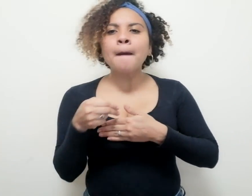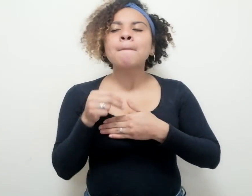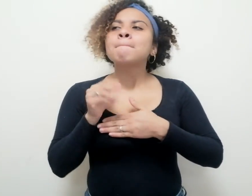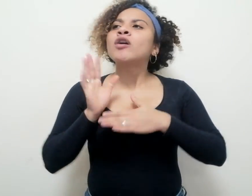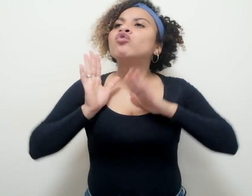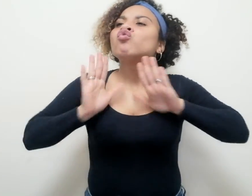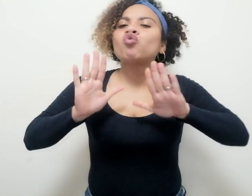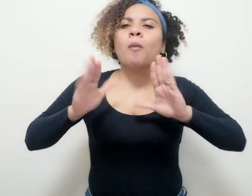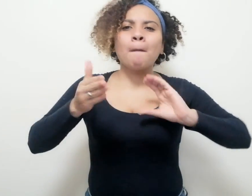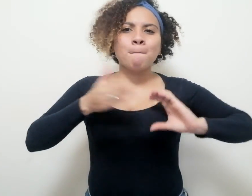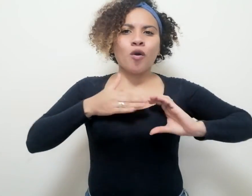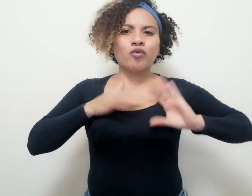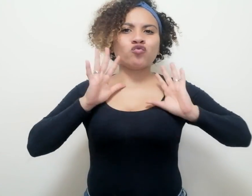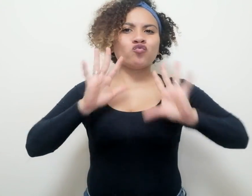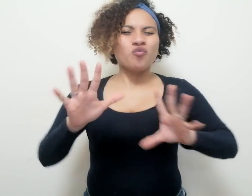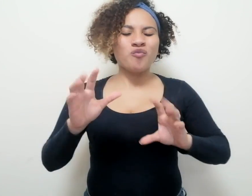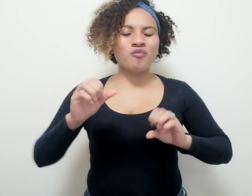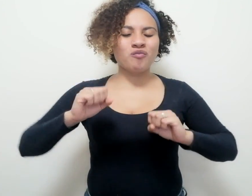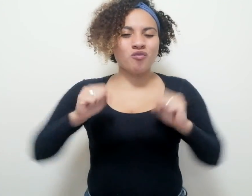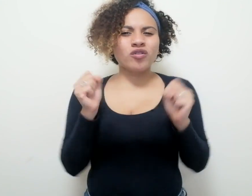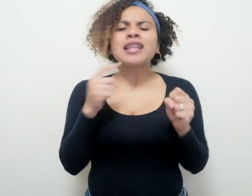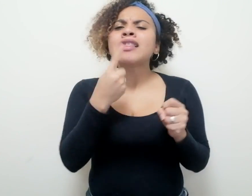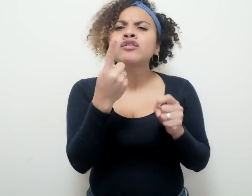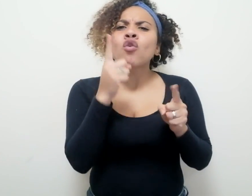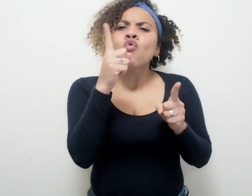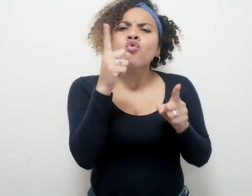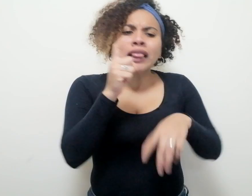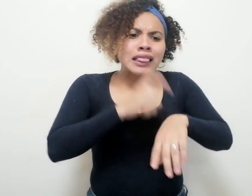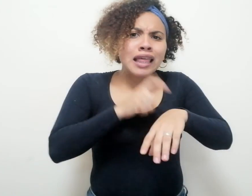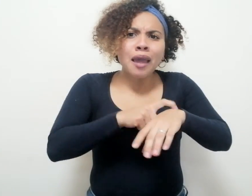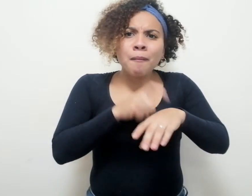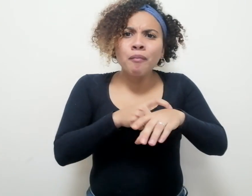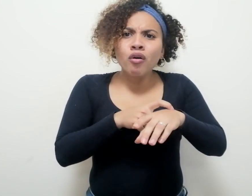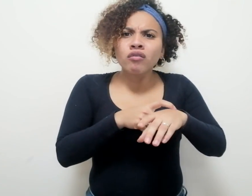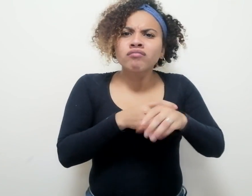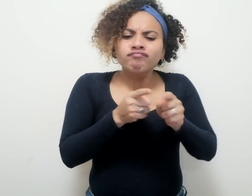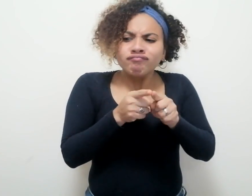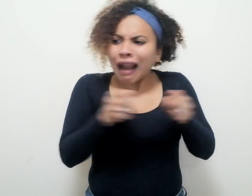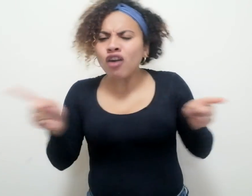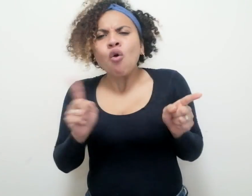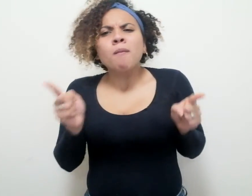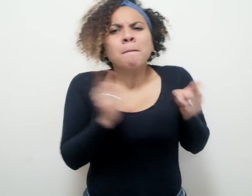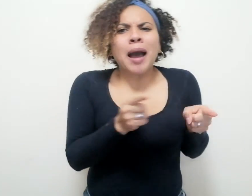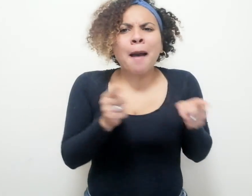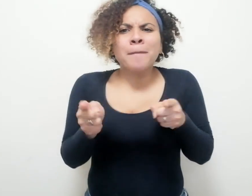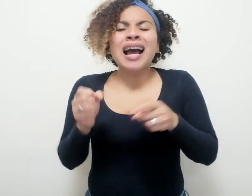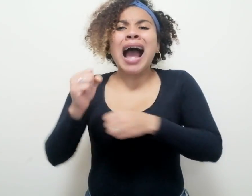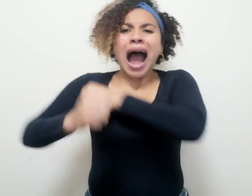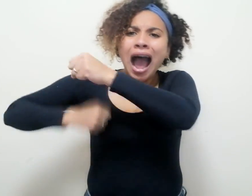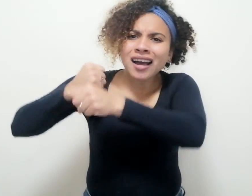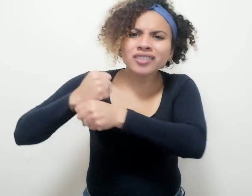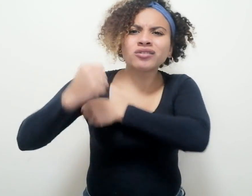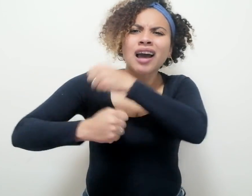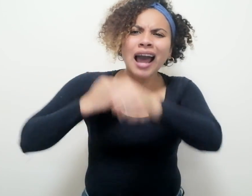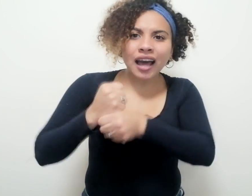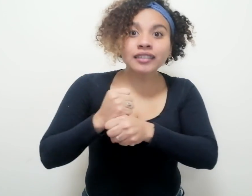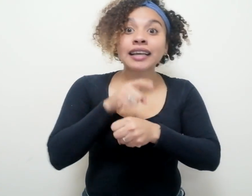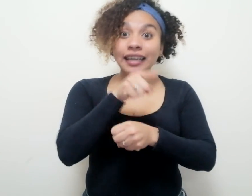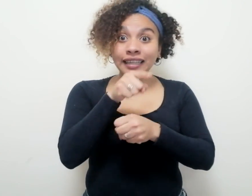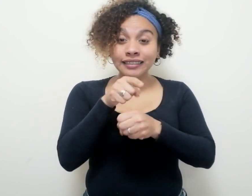ciudad. No escriben un momento, sino un lapso largo de tiempo, décadas enteras. En esta antología ellos llevan